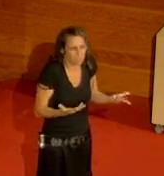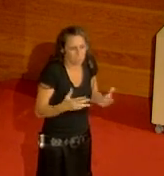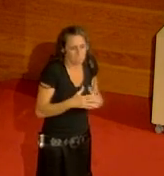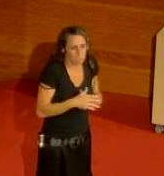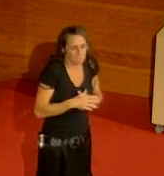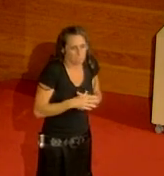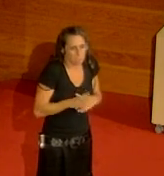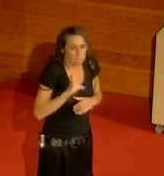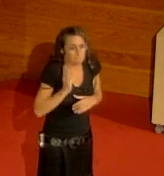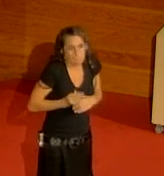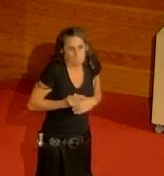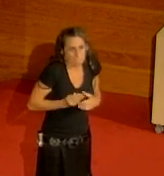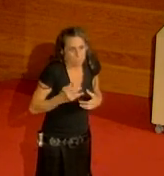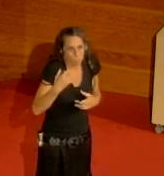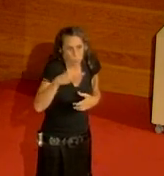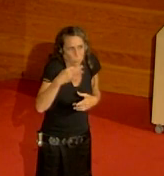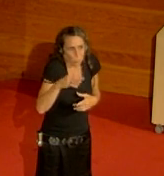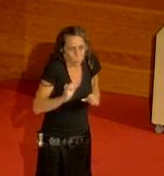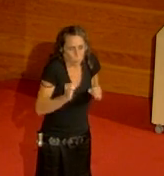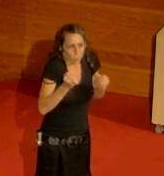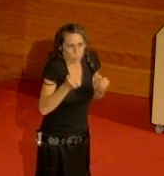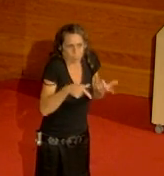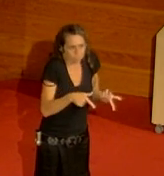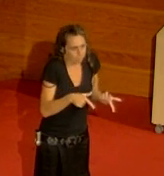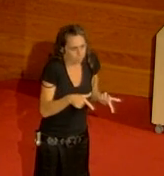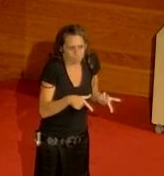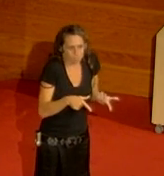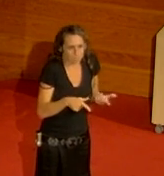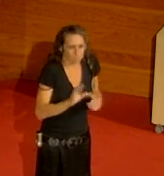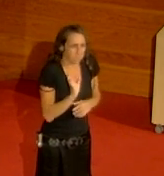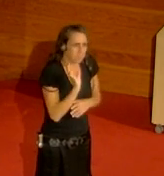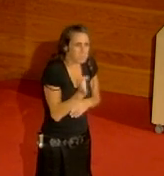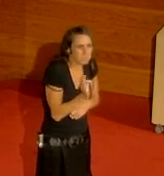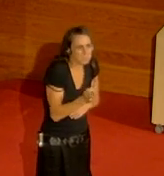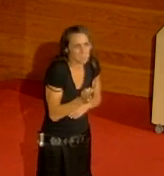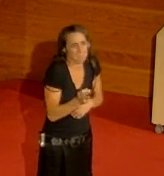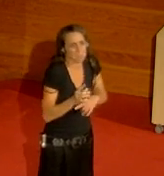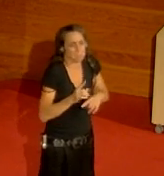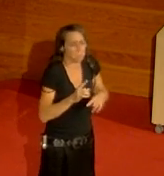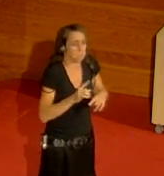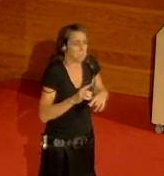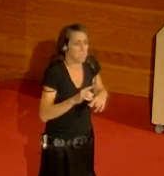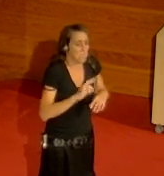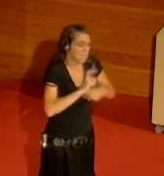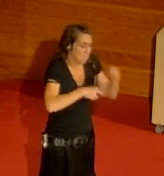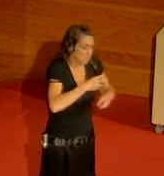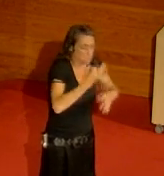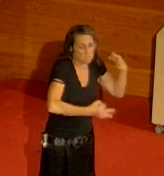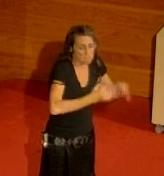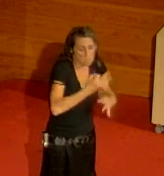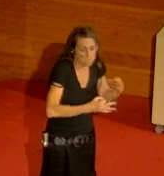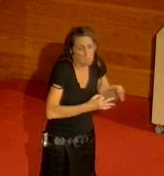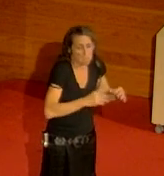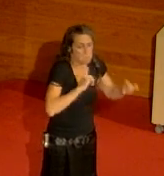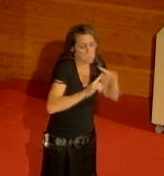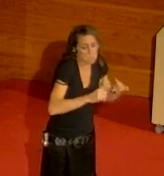lo único que les queda a los palestinos aunque las protestas contra la reforma No les no les estén quitando el sueño particularmente y se me